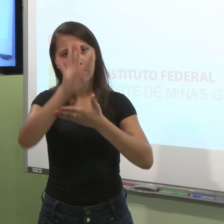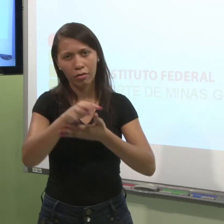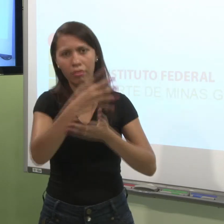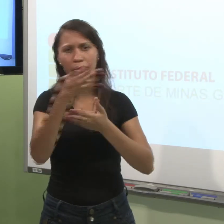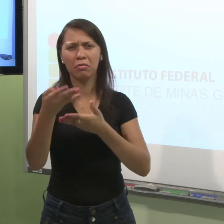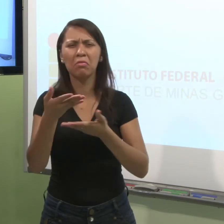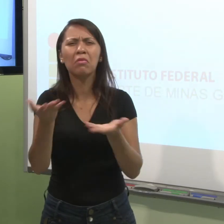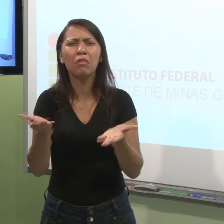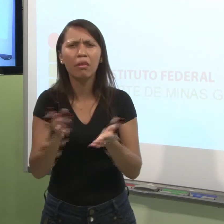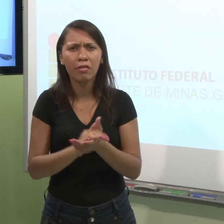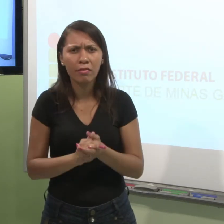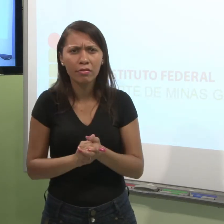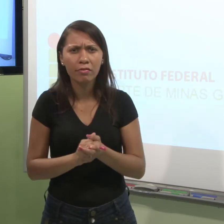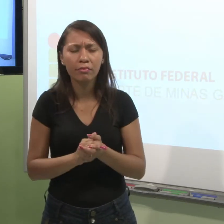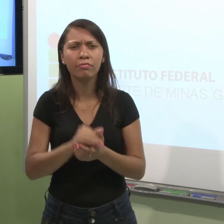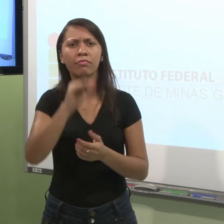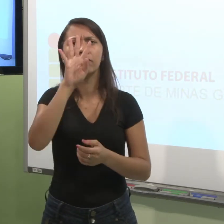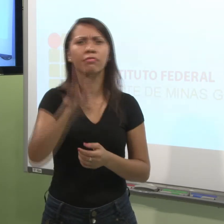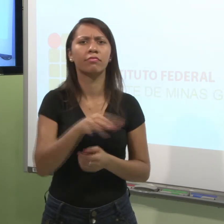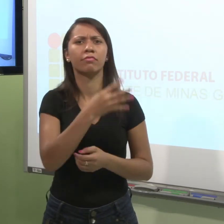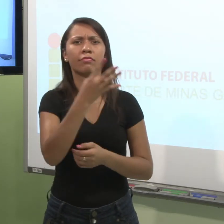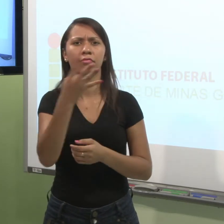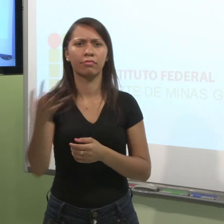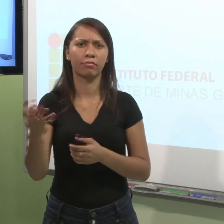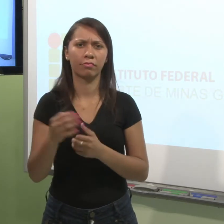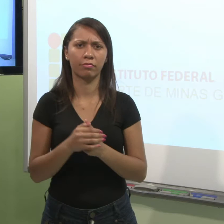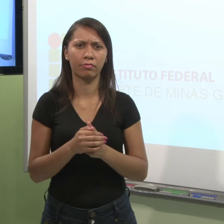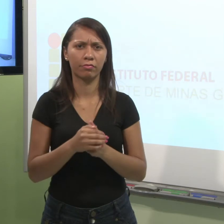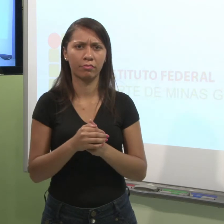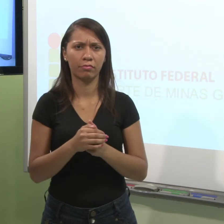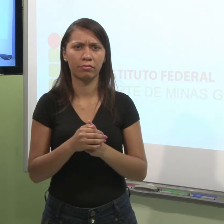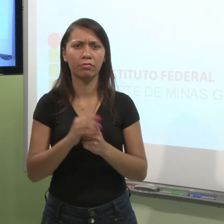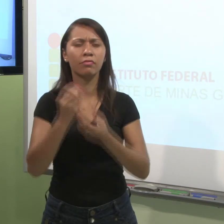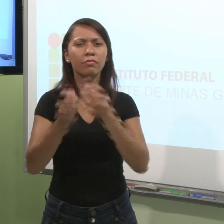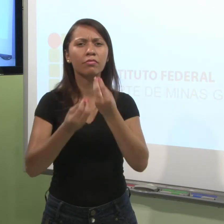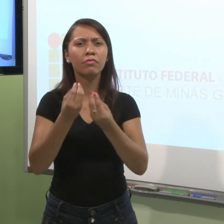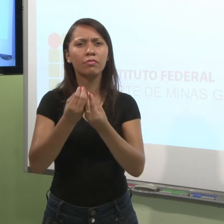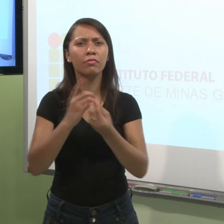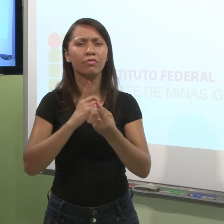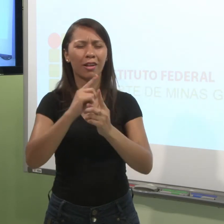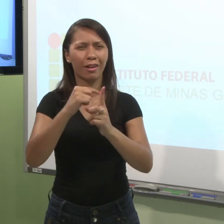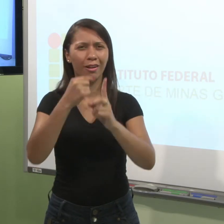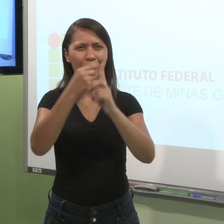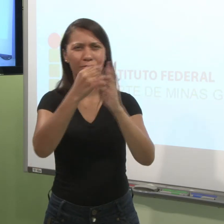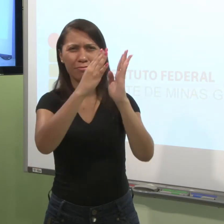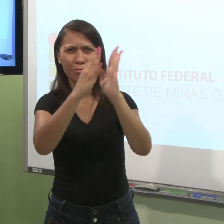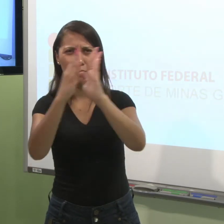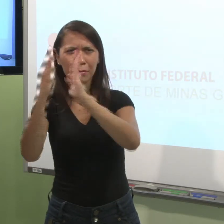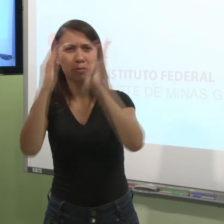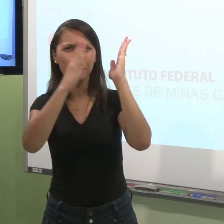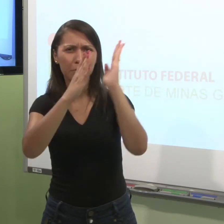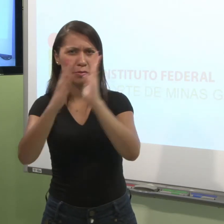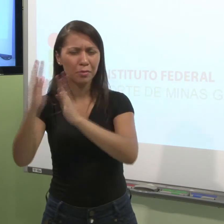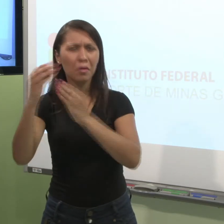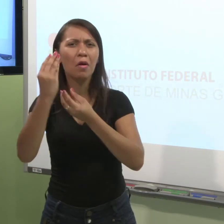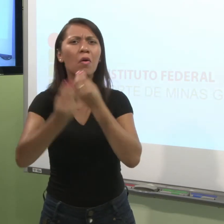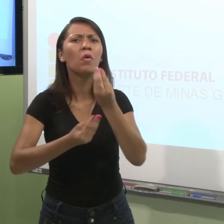recurso é esse? É o recurso de adição de fórmulas. Então vamos ver como adicionar fórmulas em